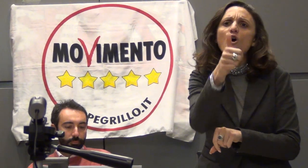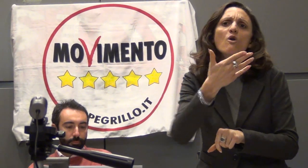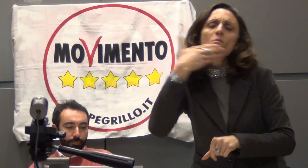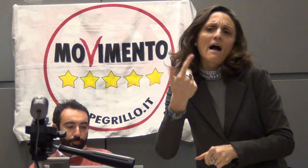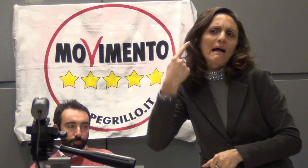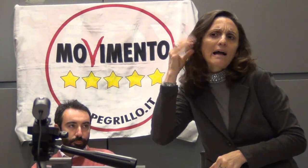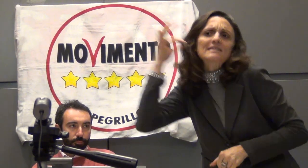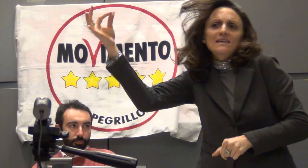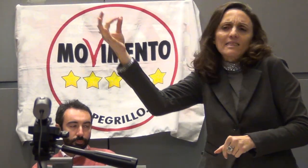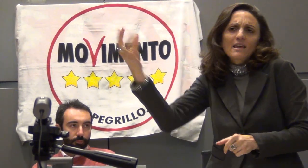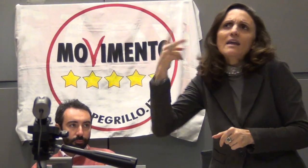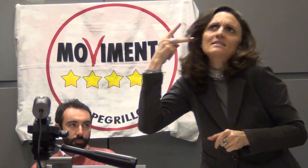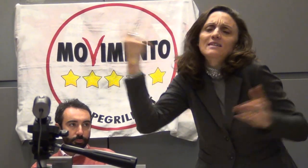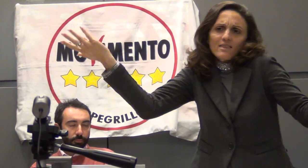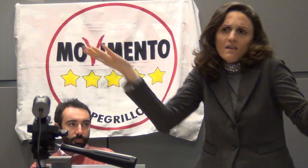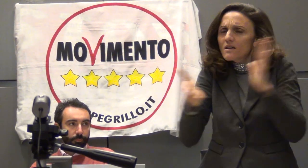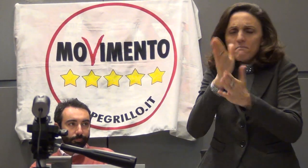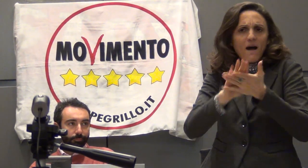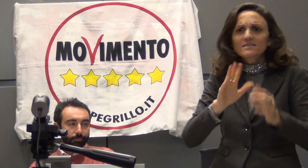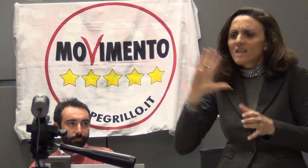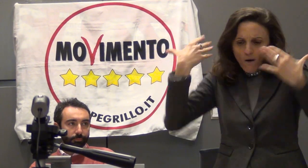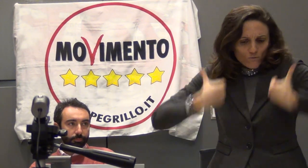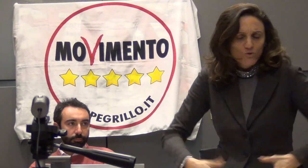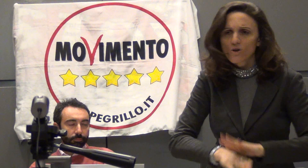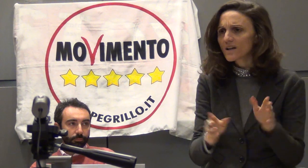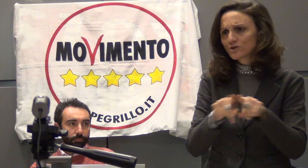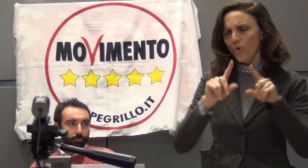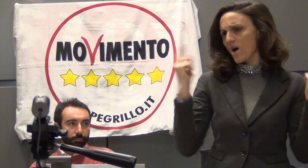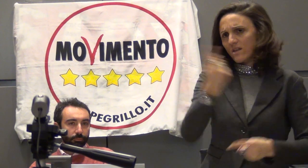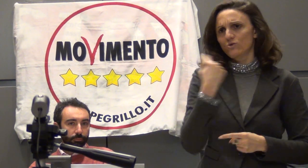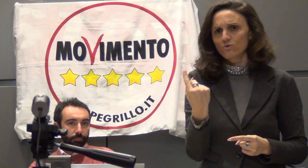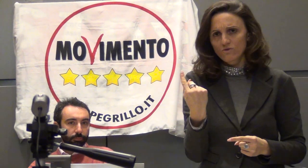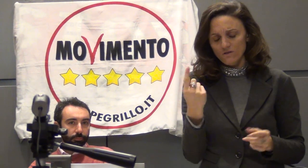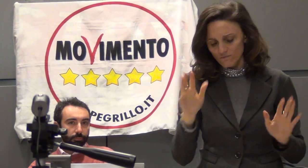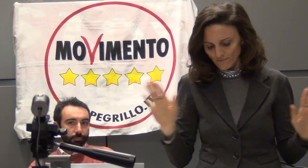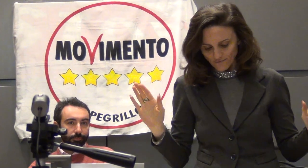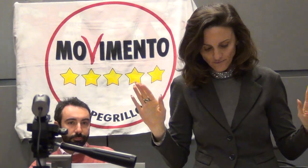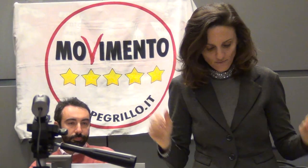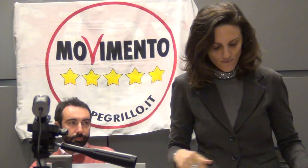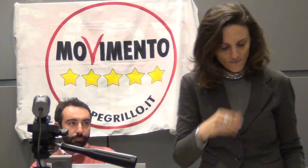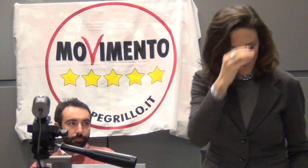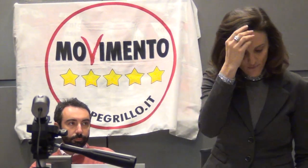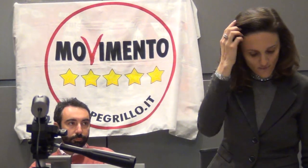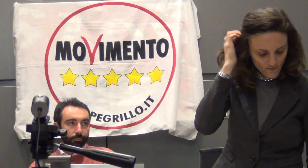di tutte le persone udenti, l'unica cosa che ci manca è il dito, ma per il resto siamo uguali a tutta il resto della comunità.